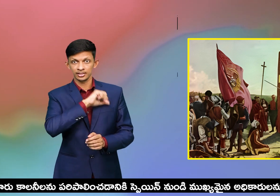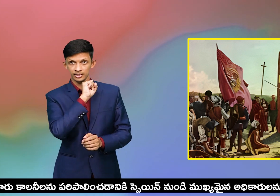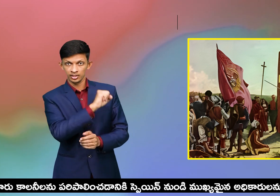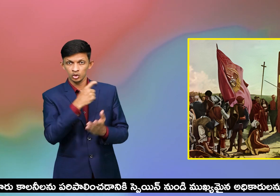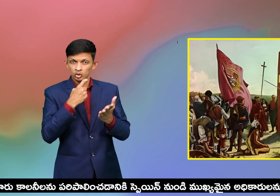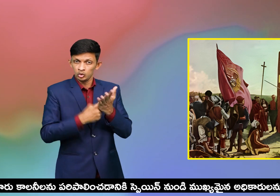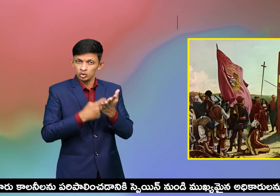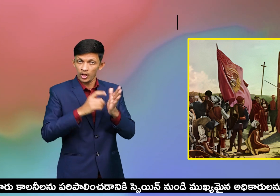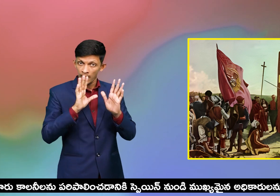ఎన్నుకున్నారు.